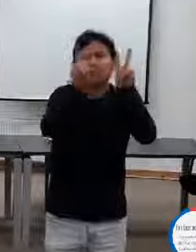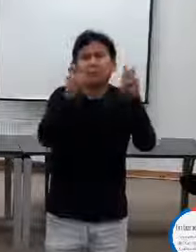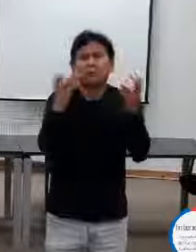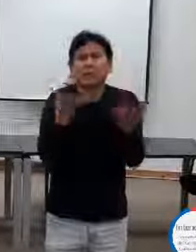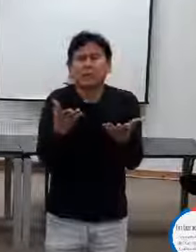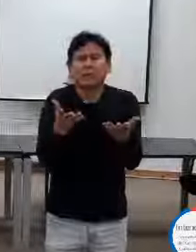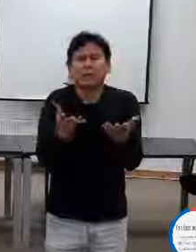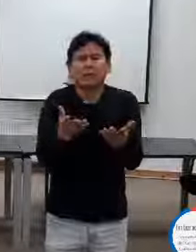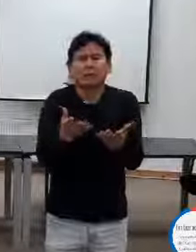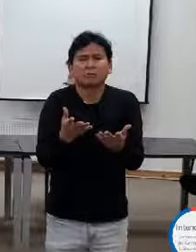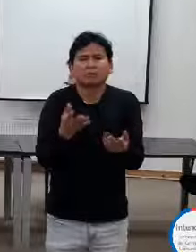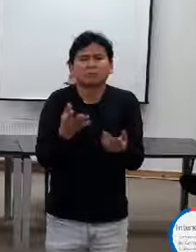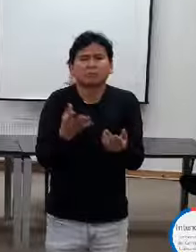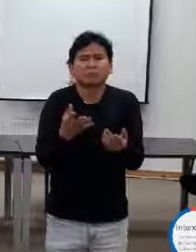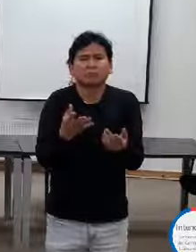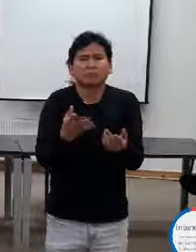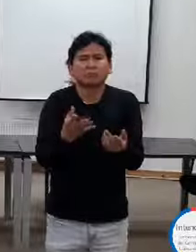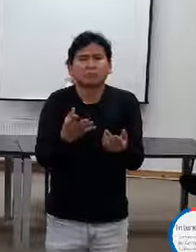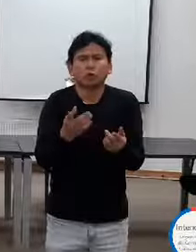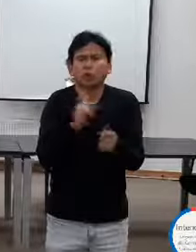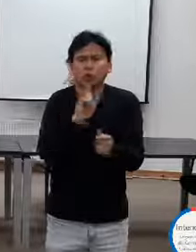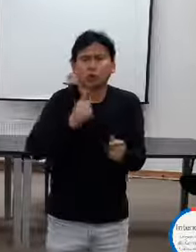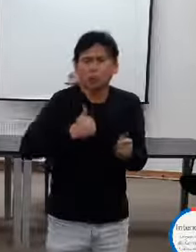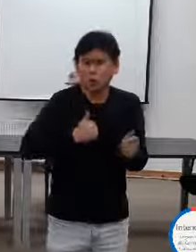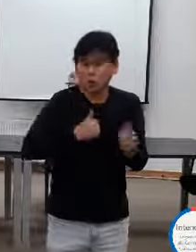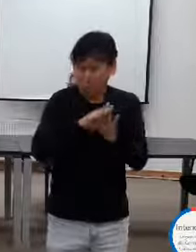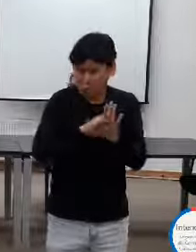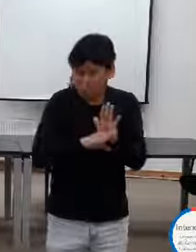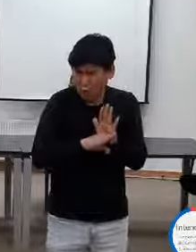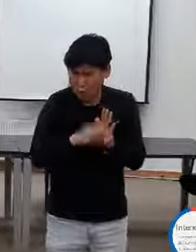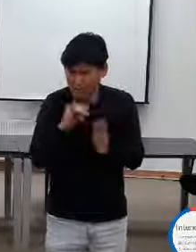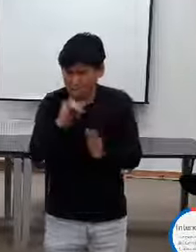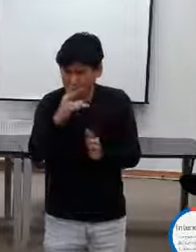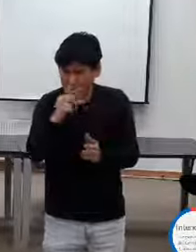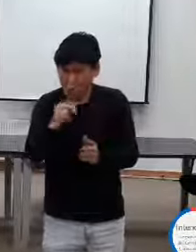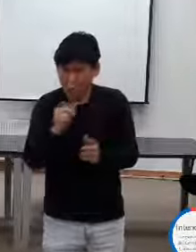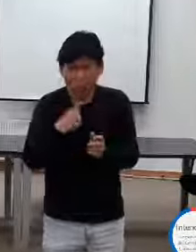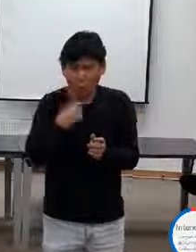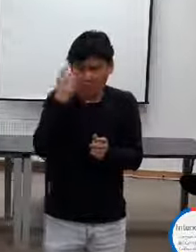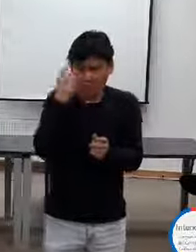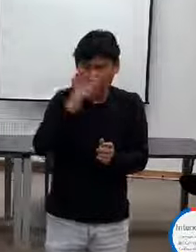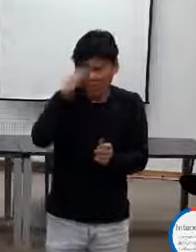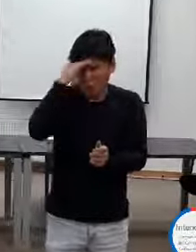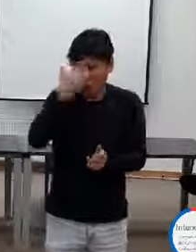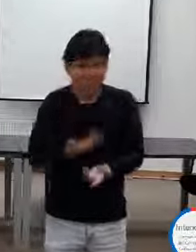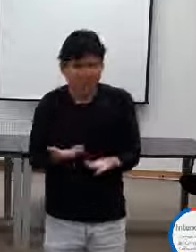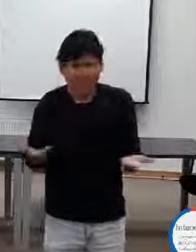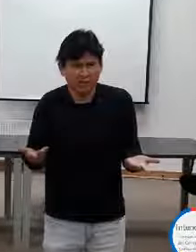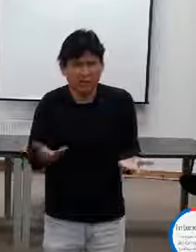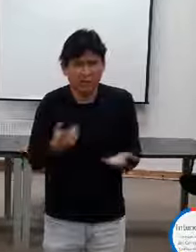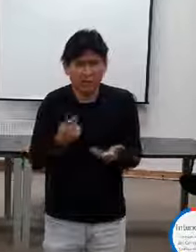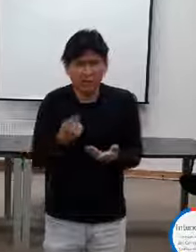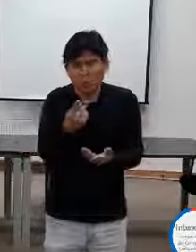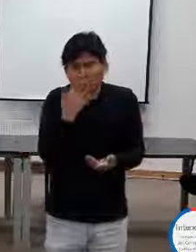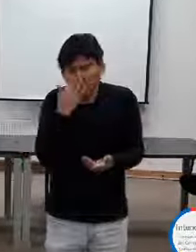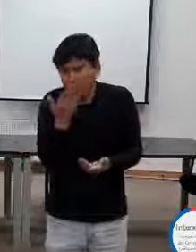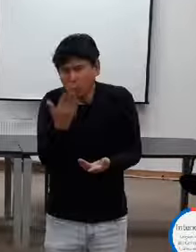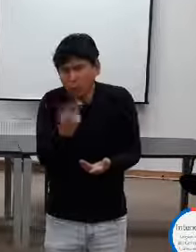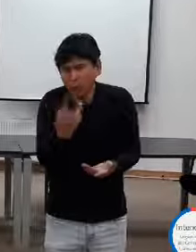pasa que no se están siguiendo los protocolos y la ciudadanía, de alguna forma, entiende que hay una desconfianza en eso? ¿Cómo lo ve usted,